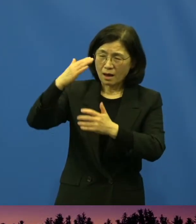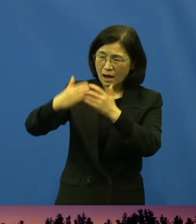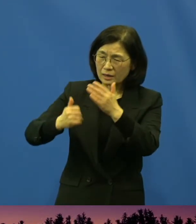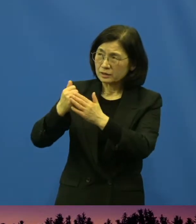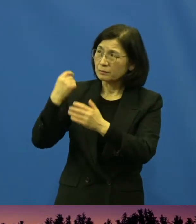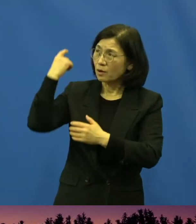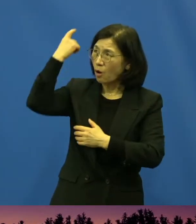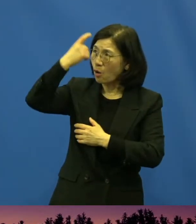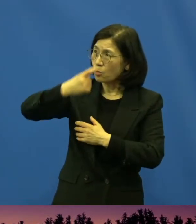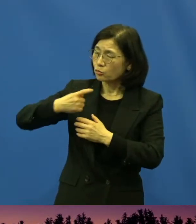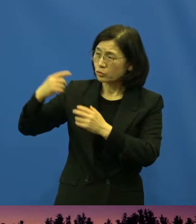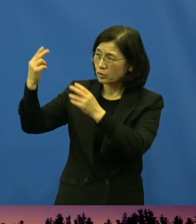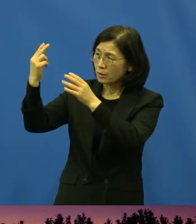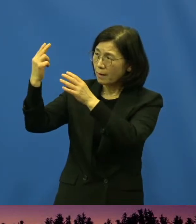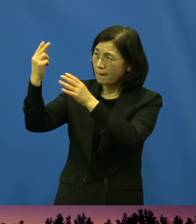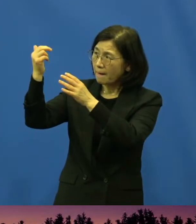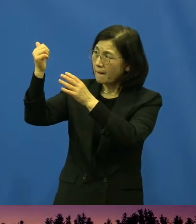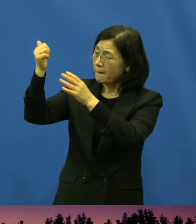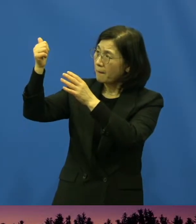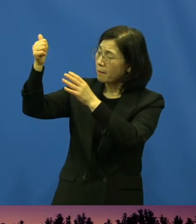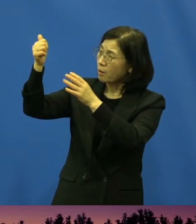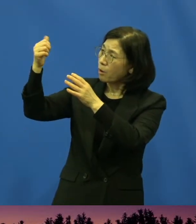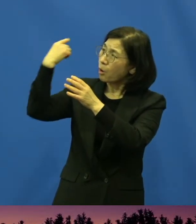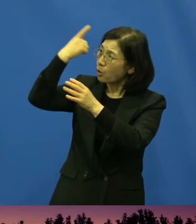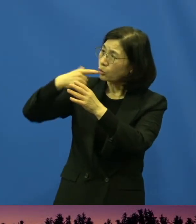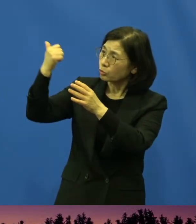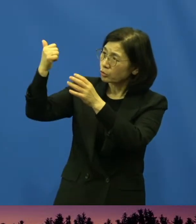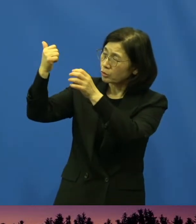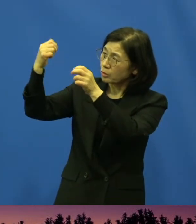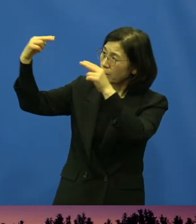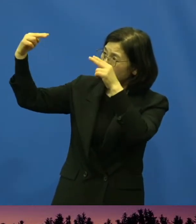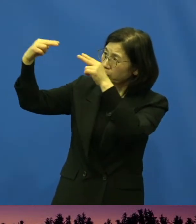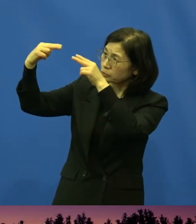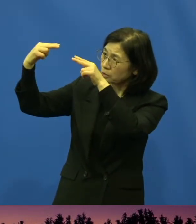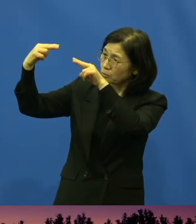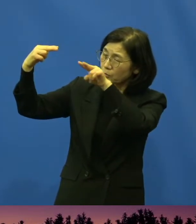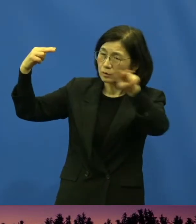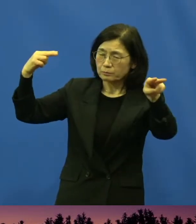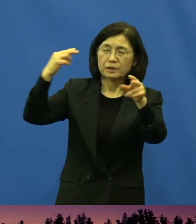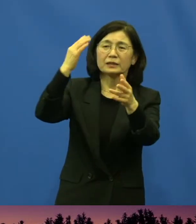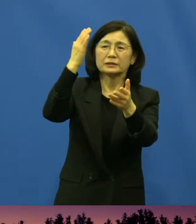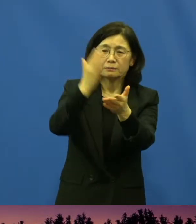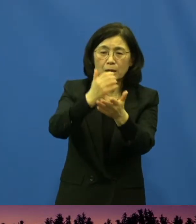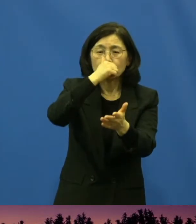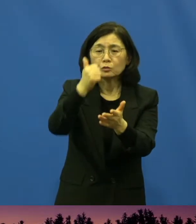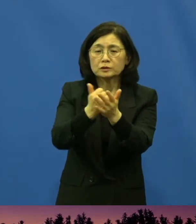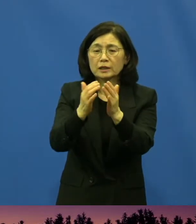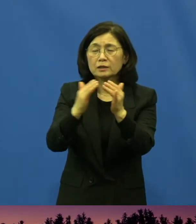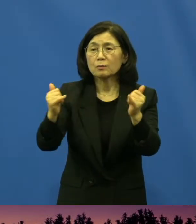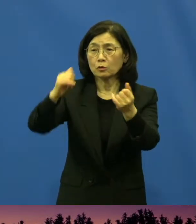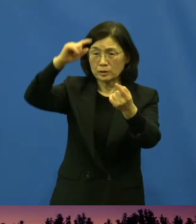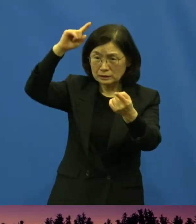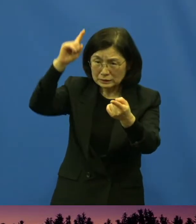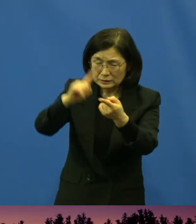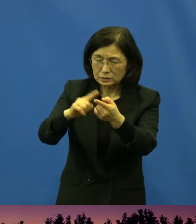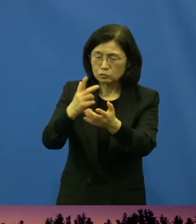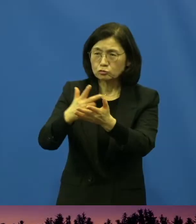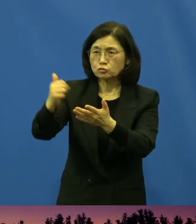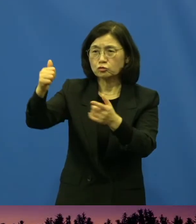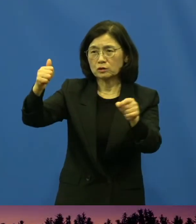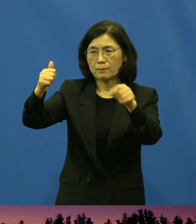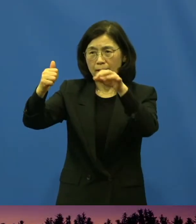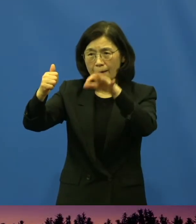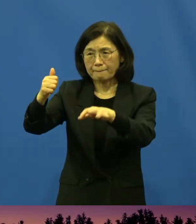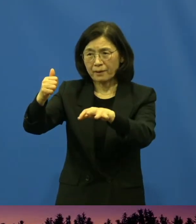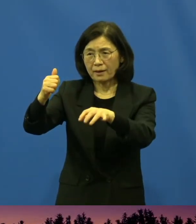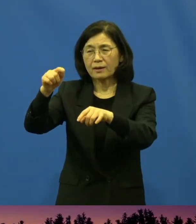피하면 안 된다는 거예요. 죄인의 모습으로 그대로 여전히 주님 앞에 나와야 한다는 거예요. 그게 복음이에요.